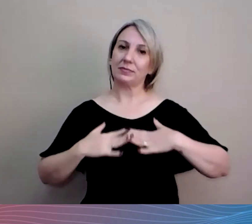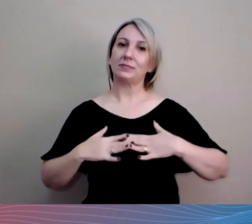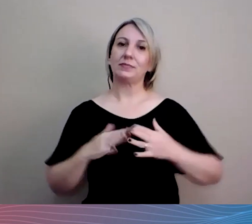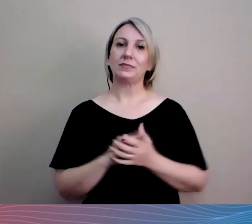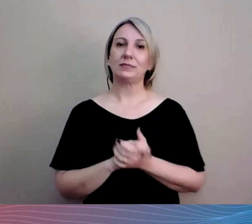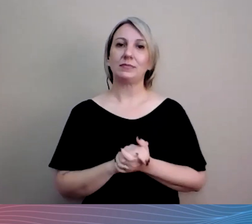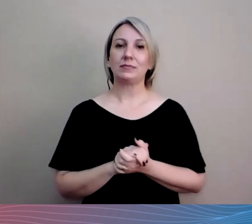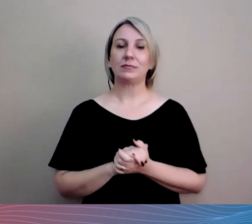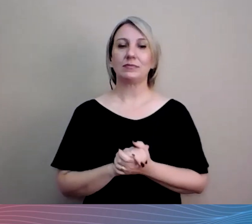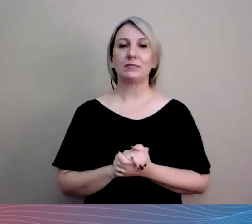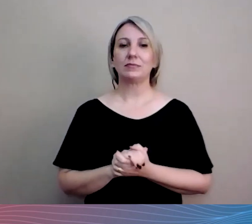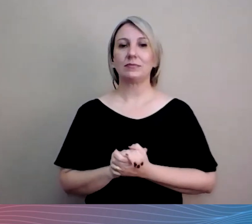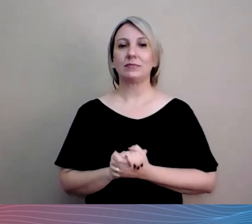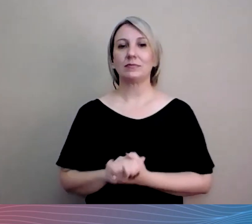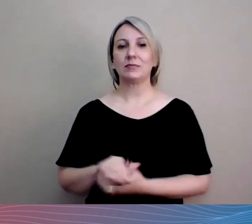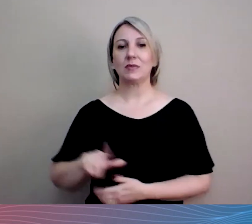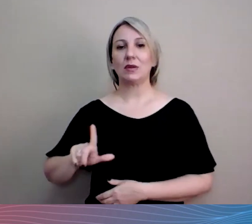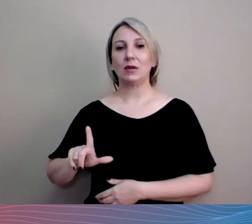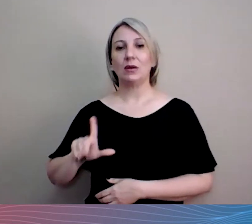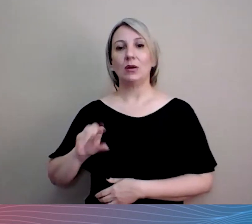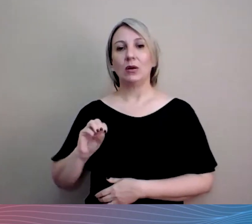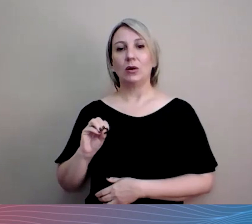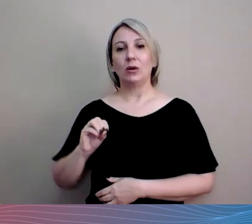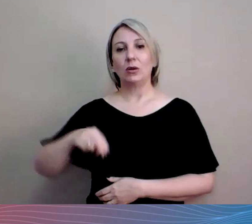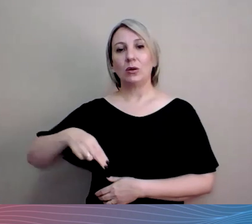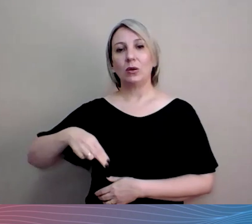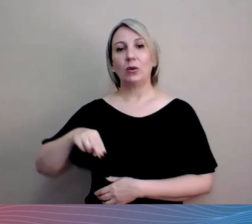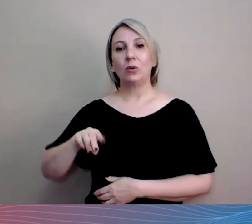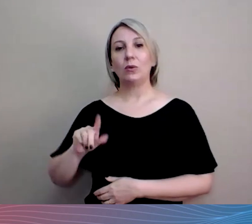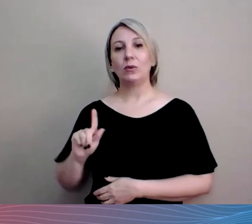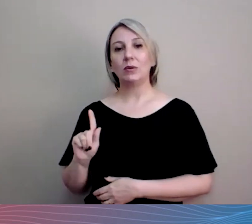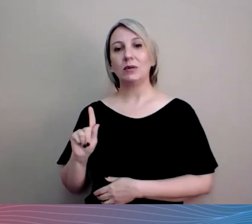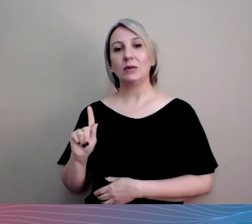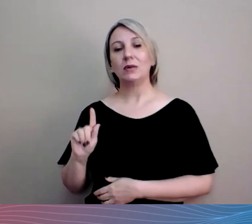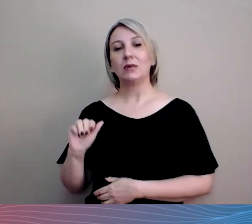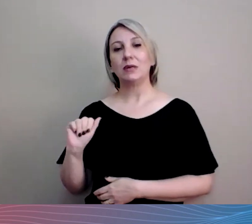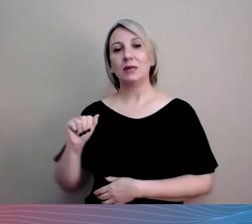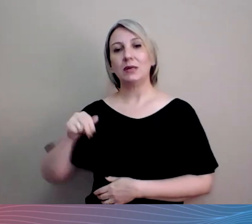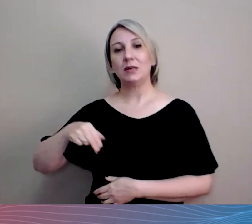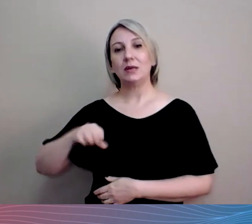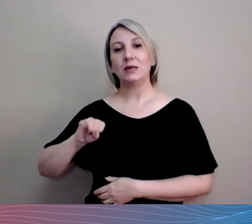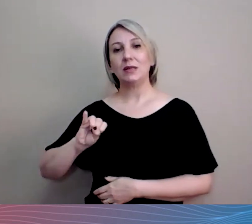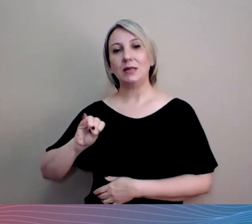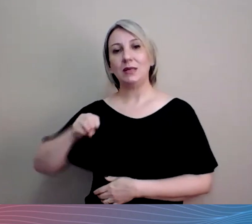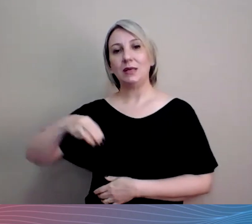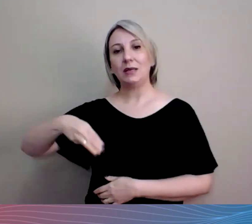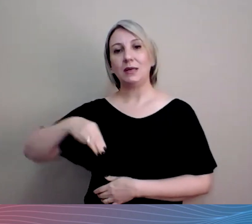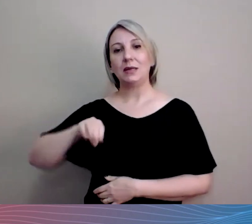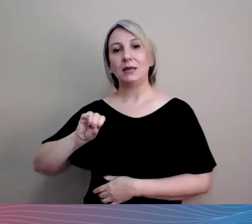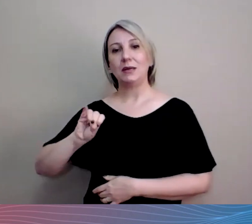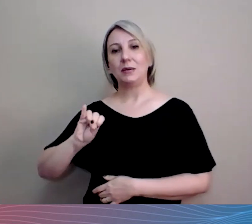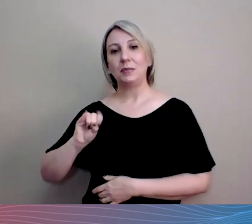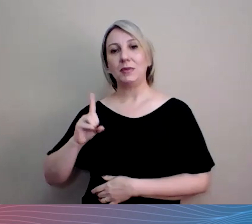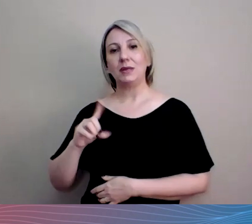é macrotomia. É a qualidade de ser tolerante, paciente,